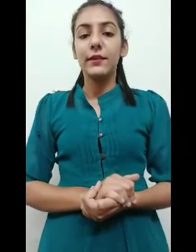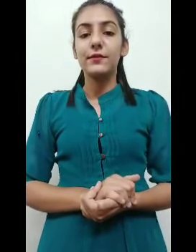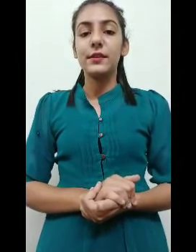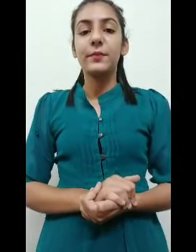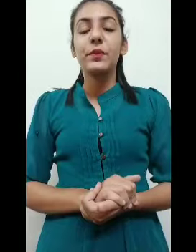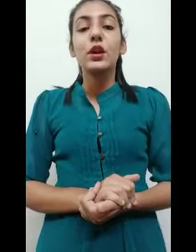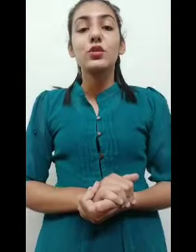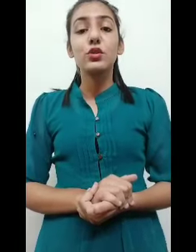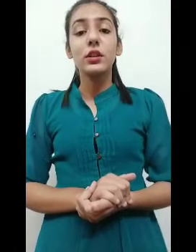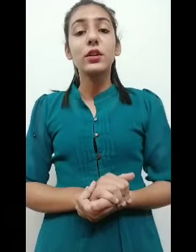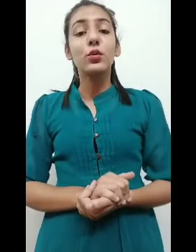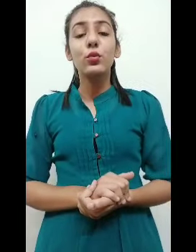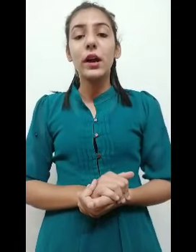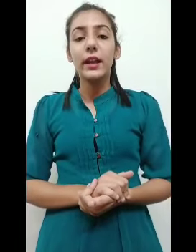डेफ। सो चिल्ड्रन,